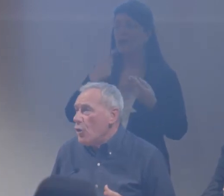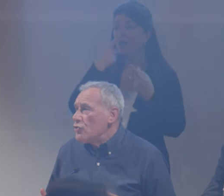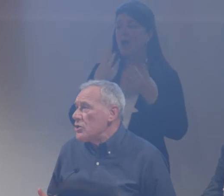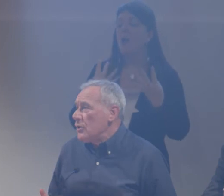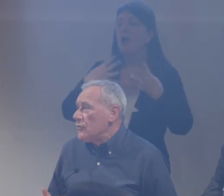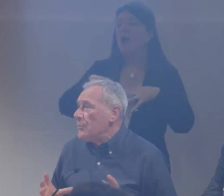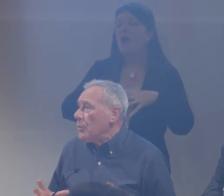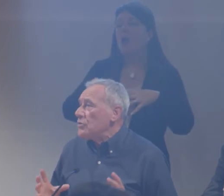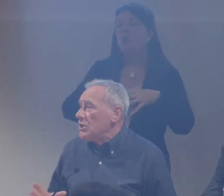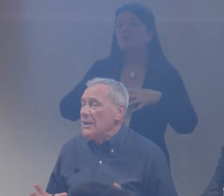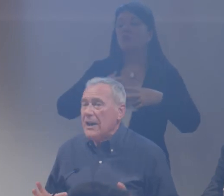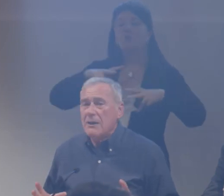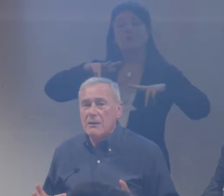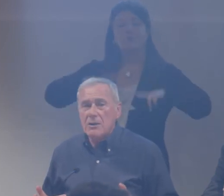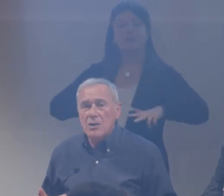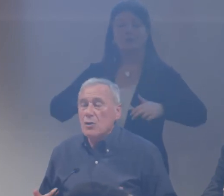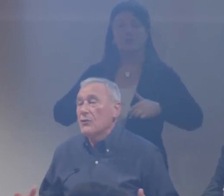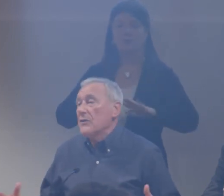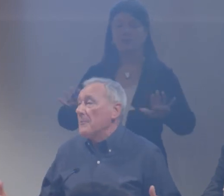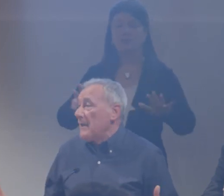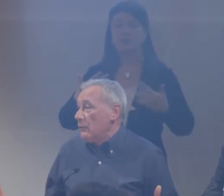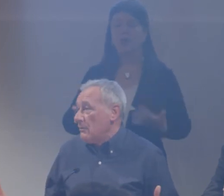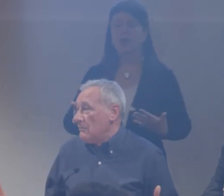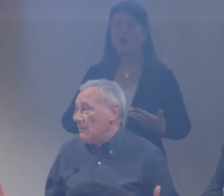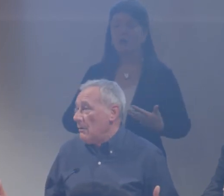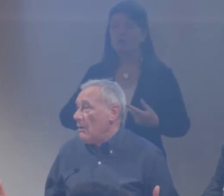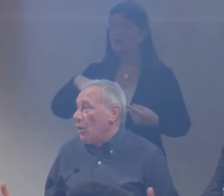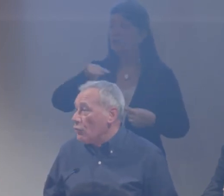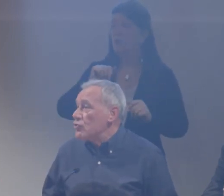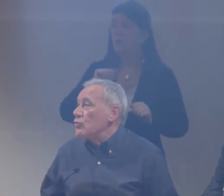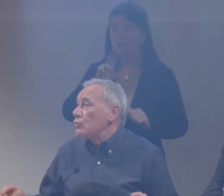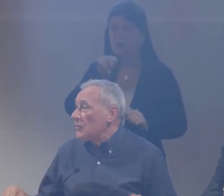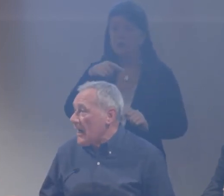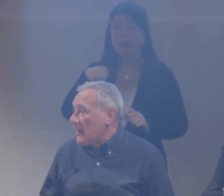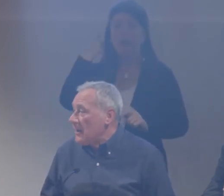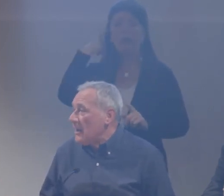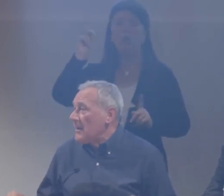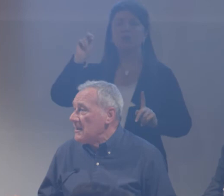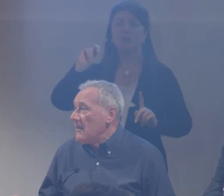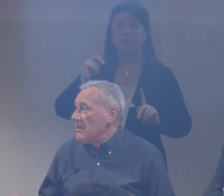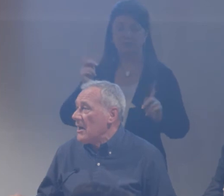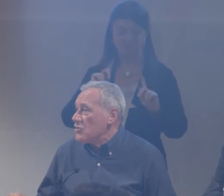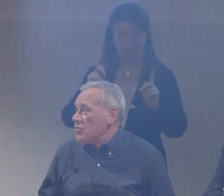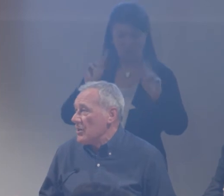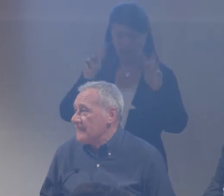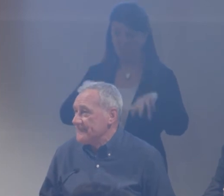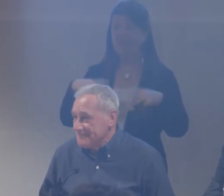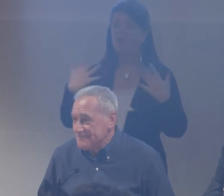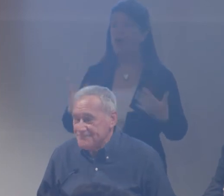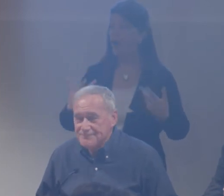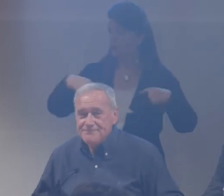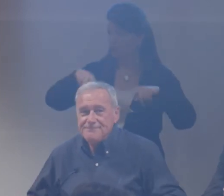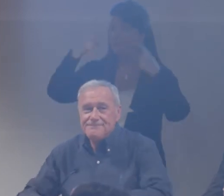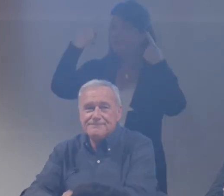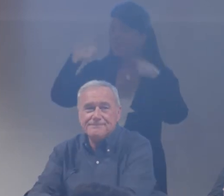autodeterminarsi. Oggi non si può dire io non sapevo, oggi tu sai e devi agire.